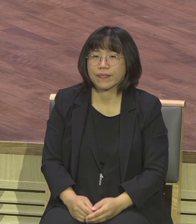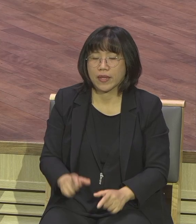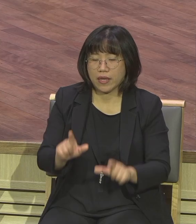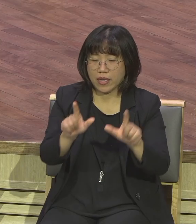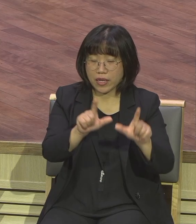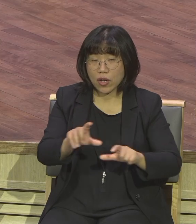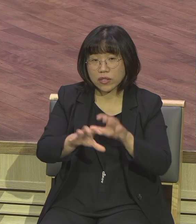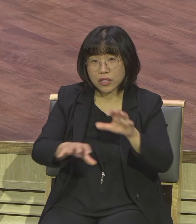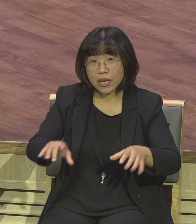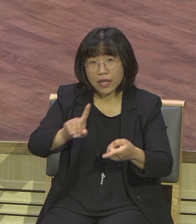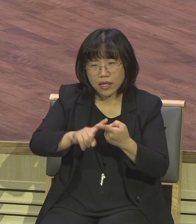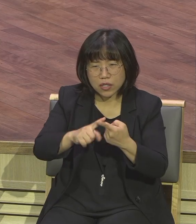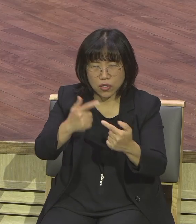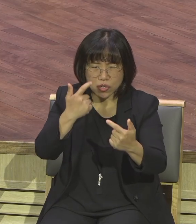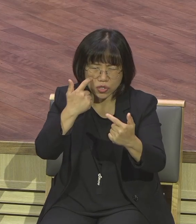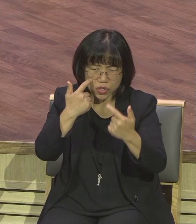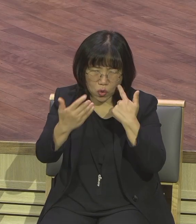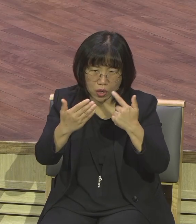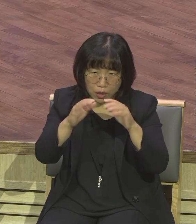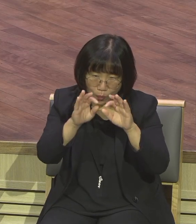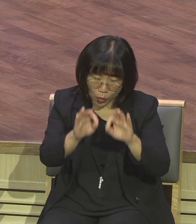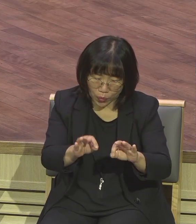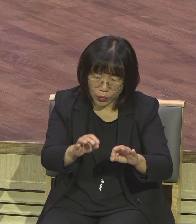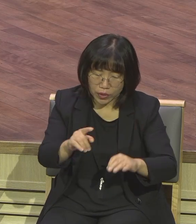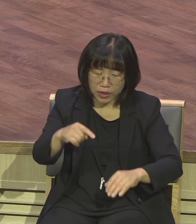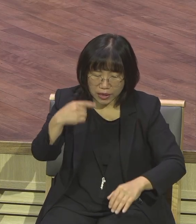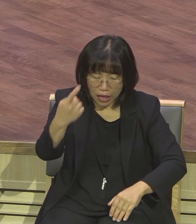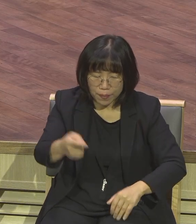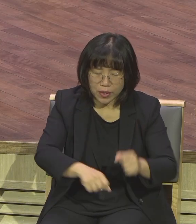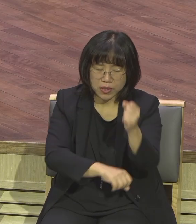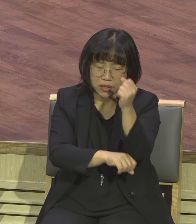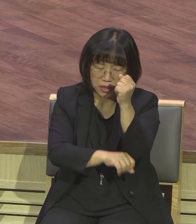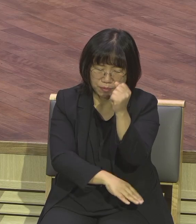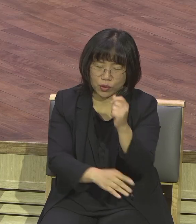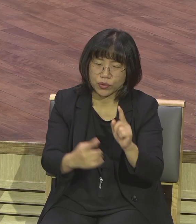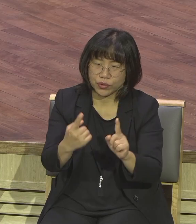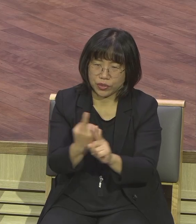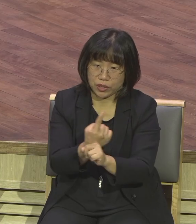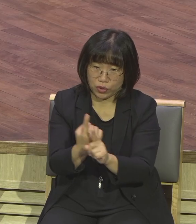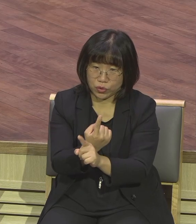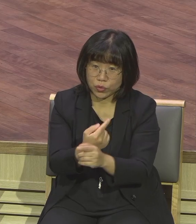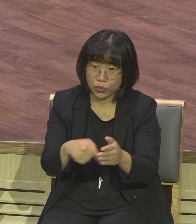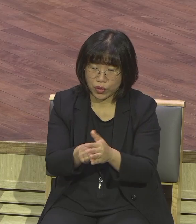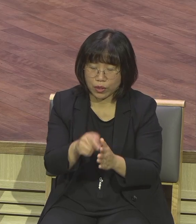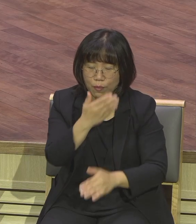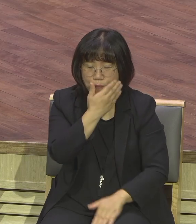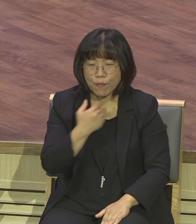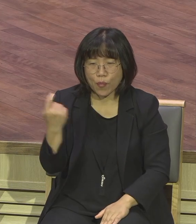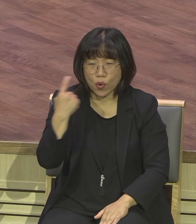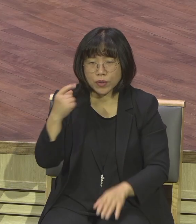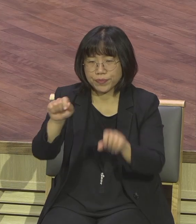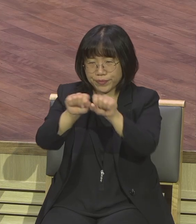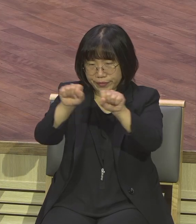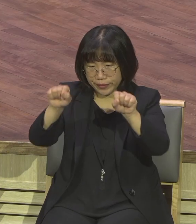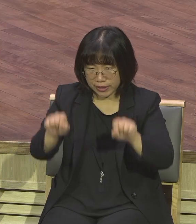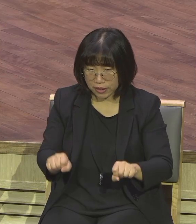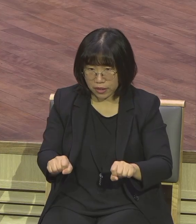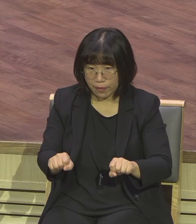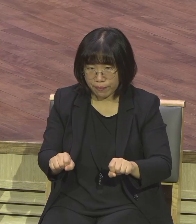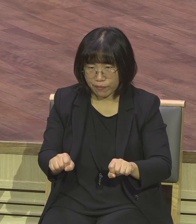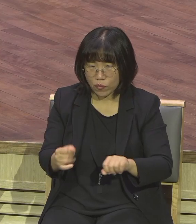정확하게 진단함과 동시에 근본 치유를 일으킬 수 있는 우리가 여기서 뭐요? 복음 시스템.